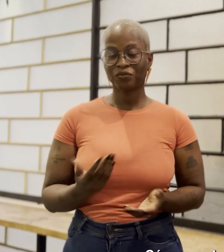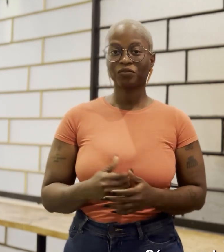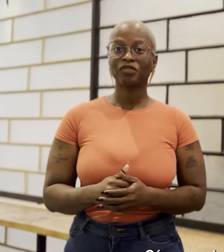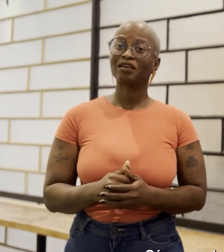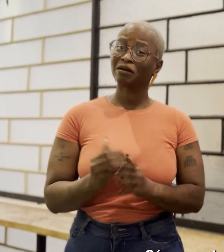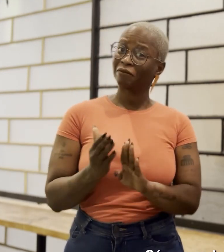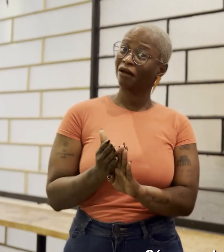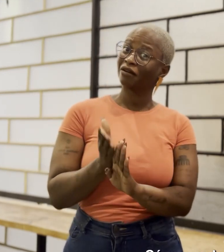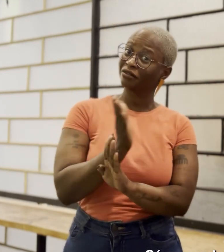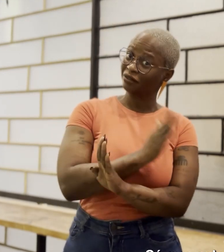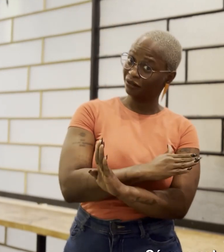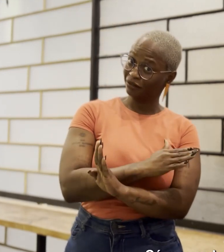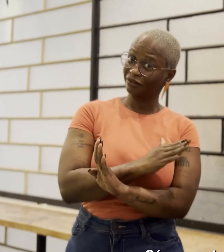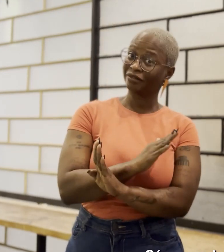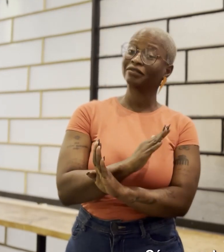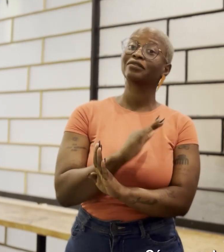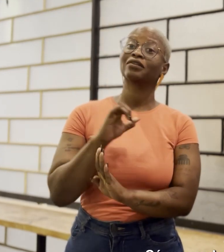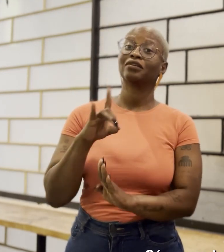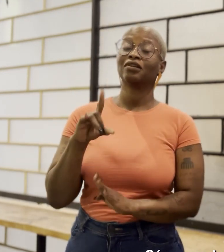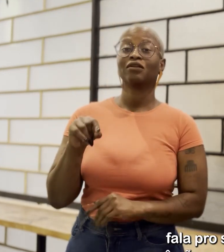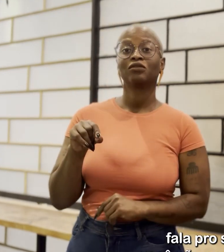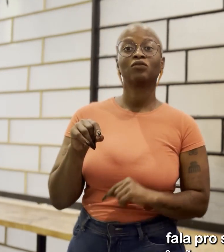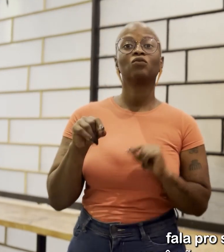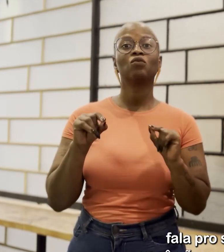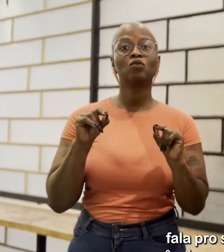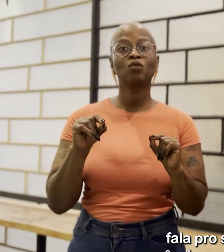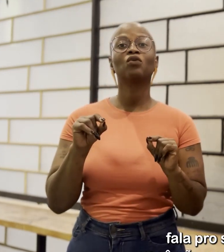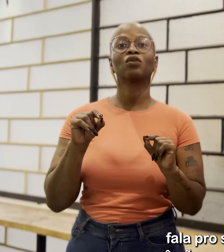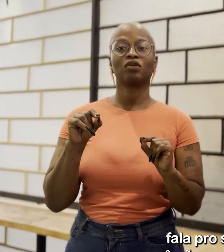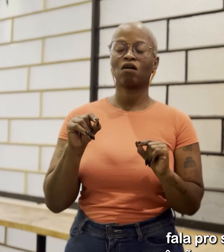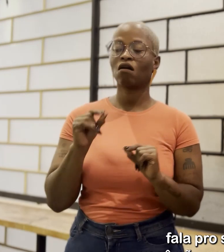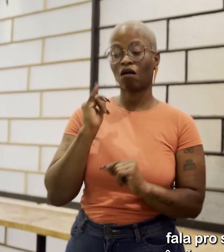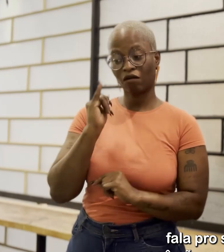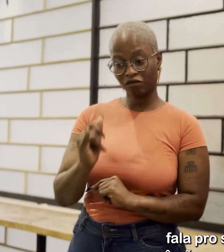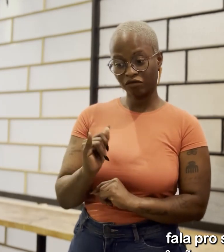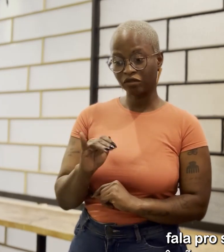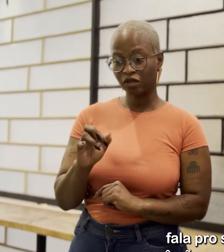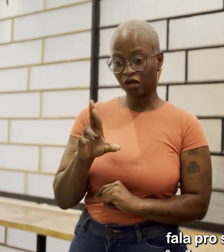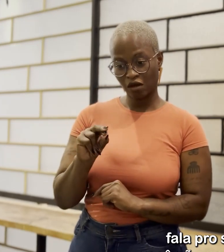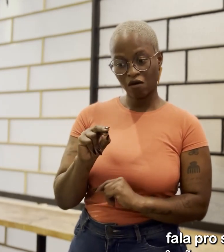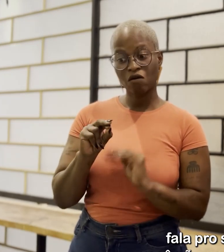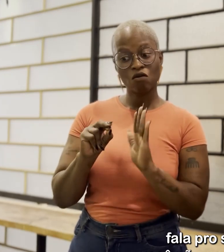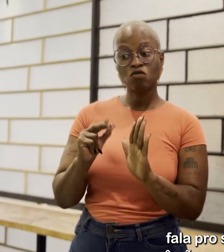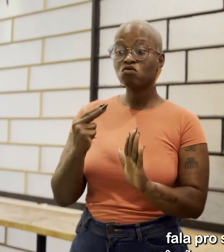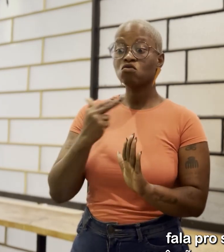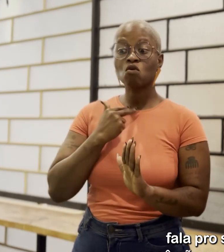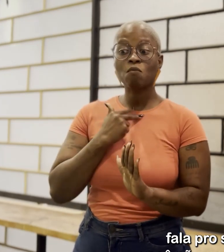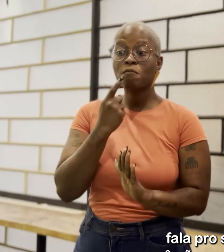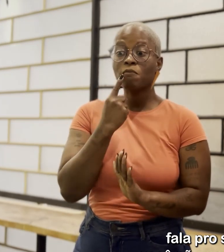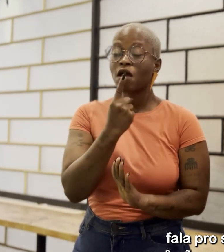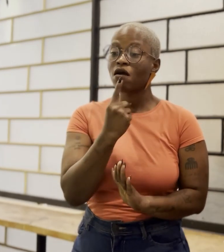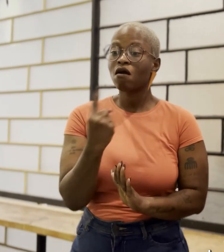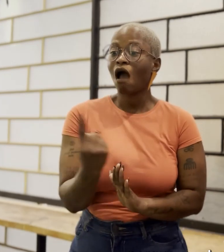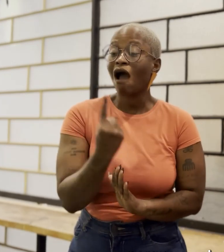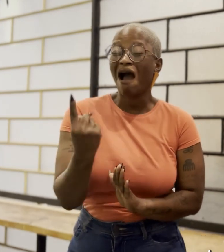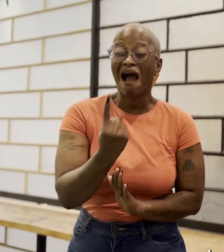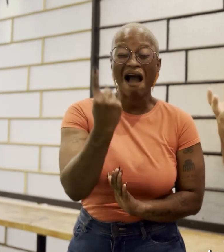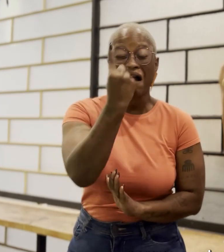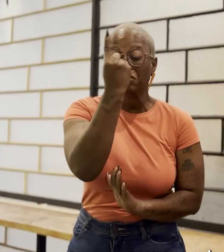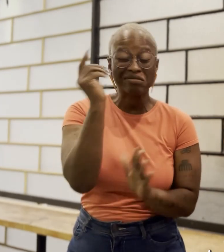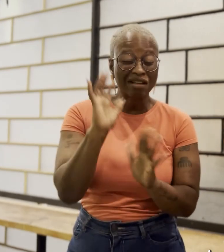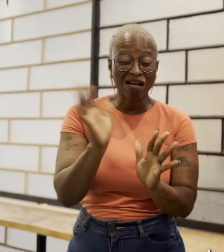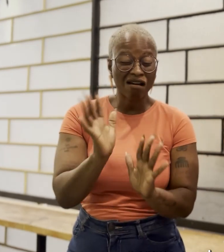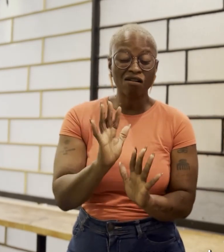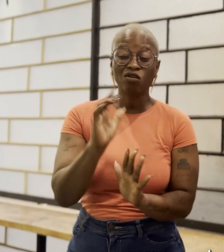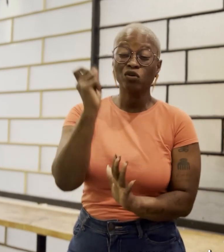Só que antes de voar, Dédalo fala para o seu filho, Ícaro, você não pode voar muito alto, porque o calor